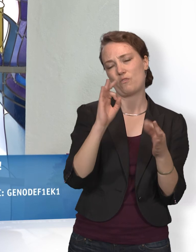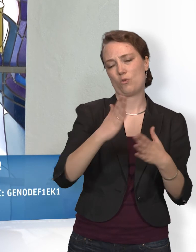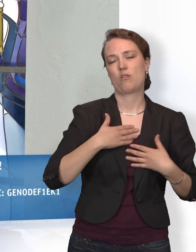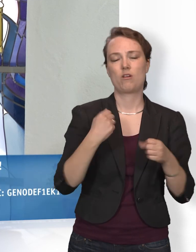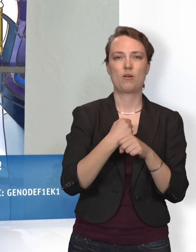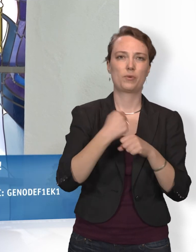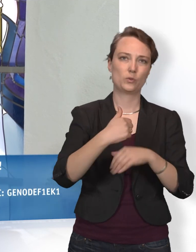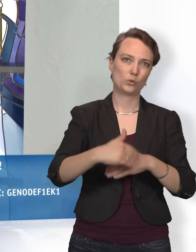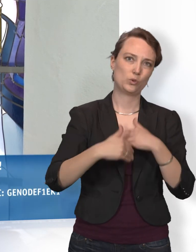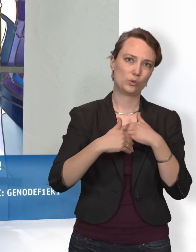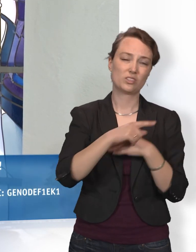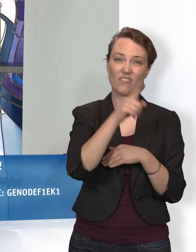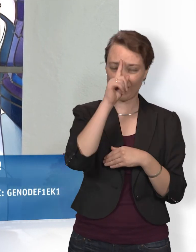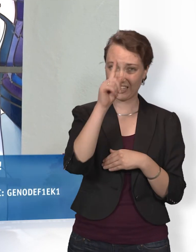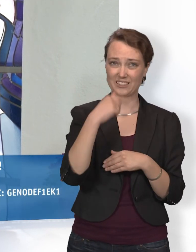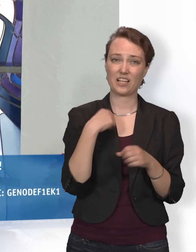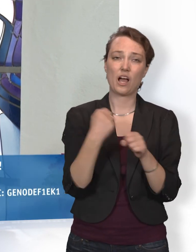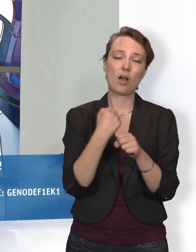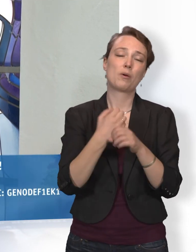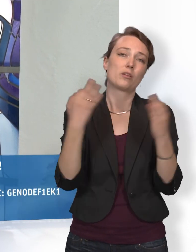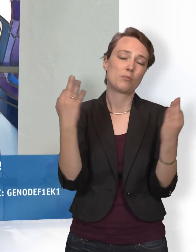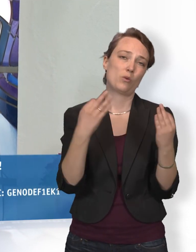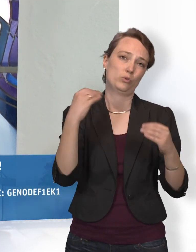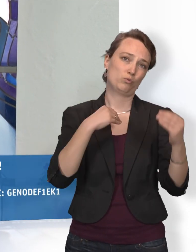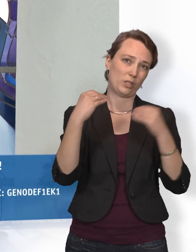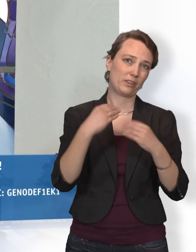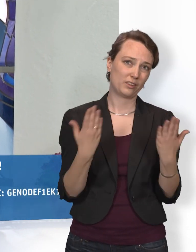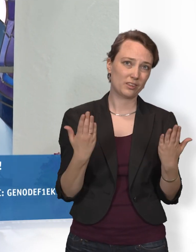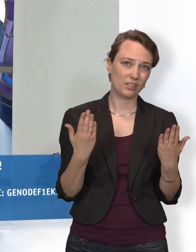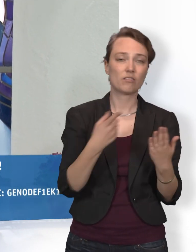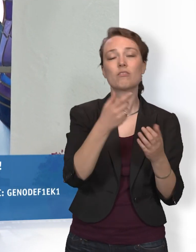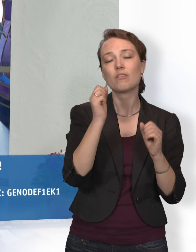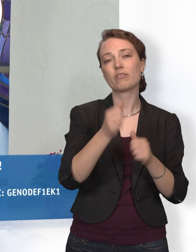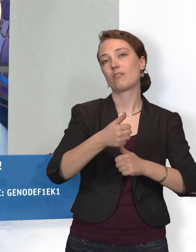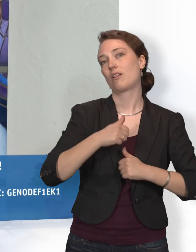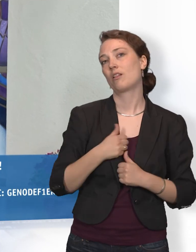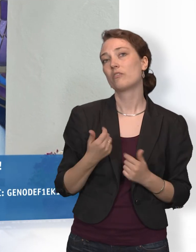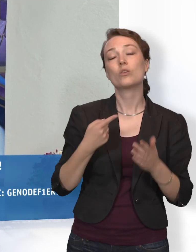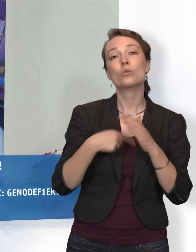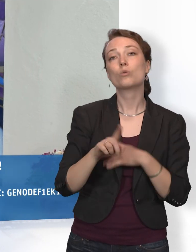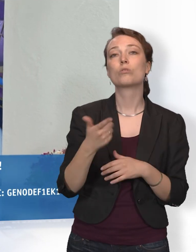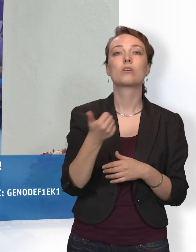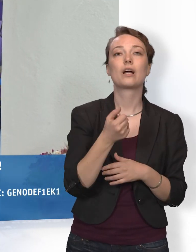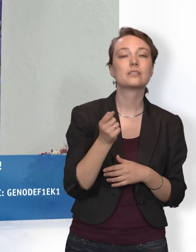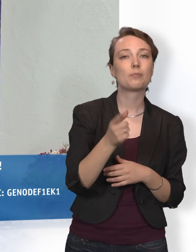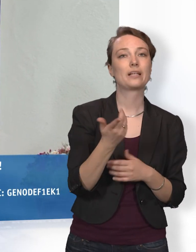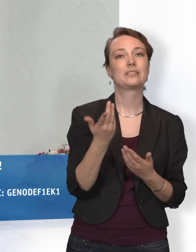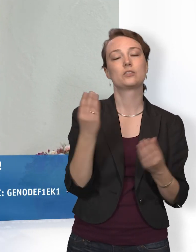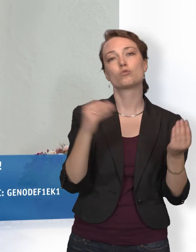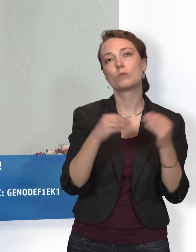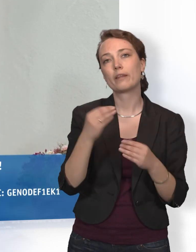zu unterstützen. Sie wissen, wir sind in unserer Arbeit auf Spenden angewiesen. Sie können uns helfen durch eine SMS-Spende, durch